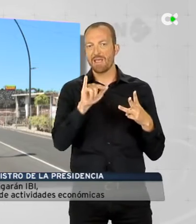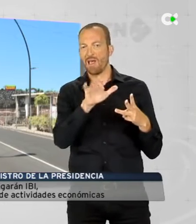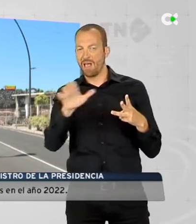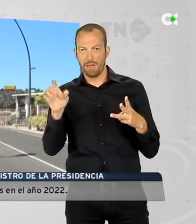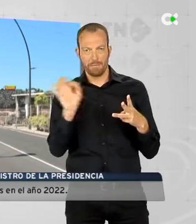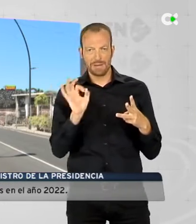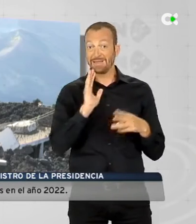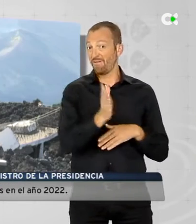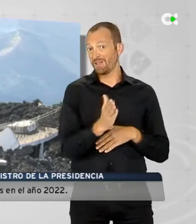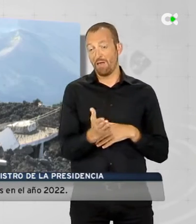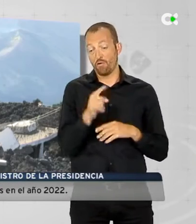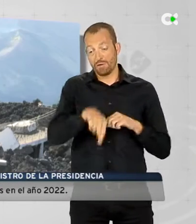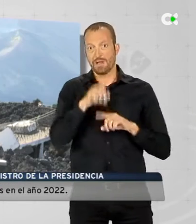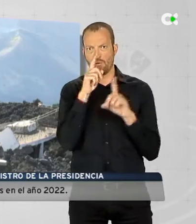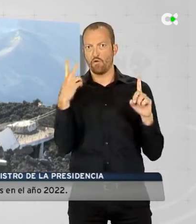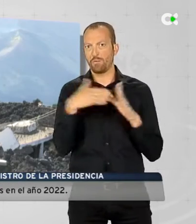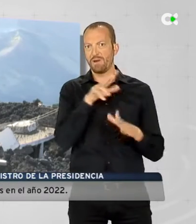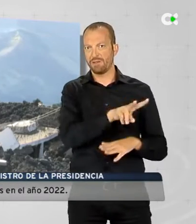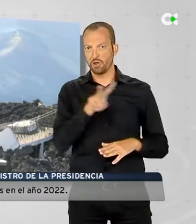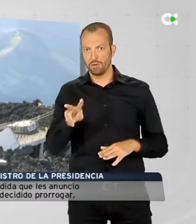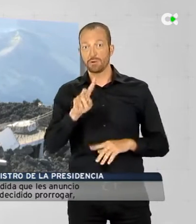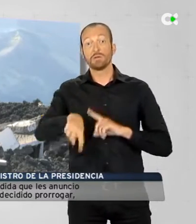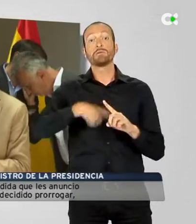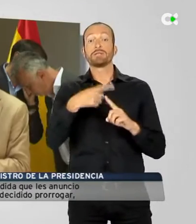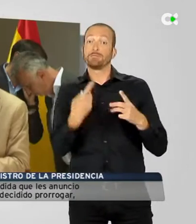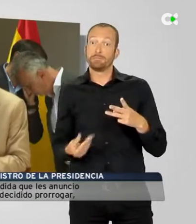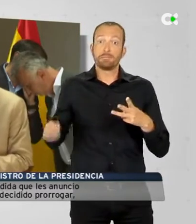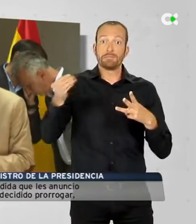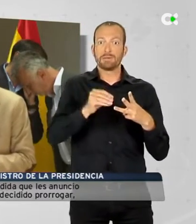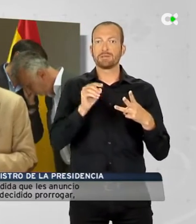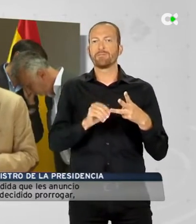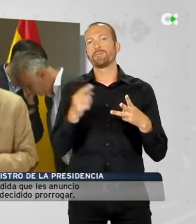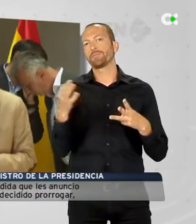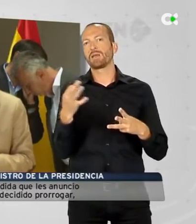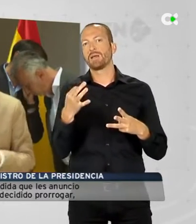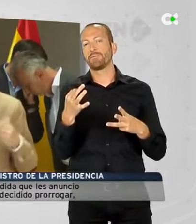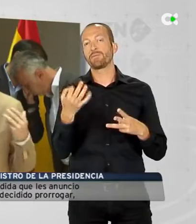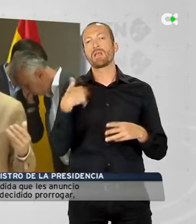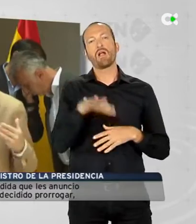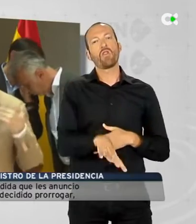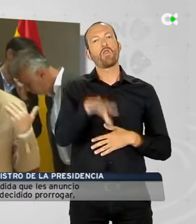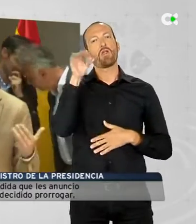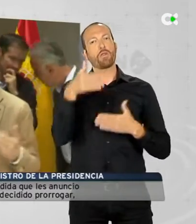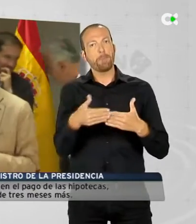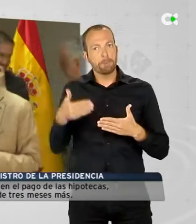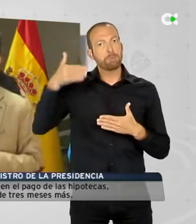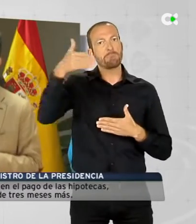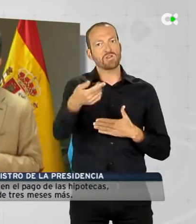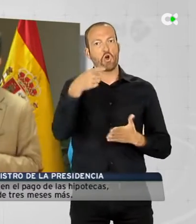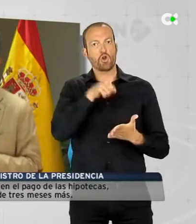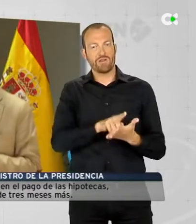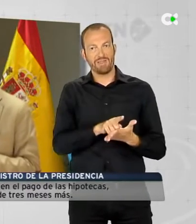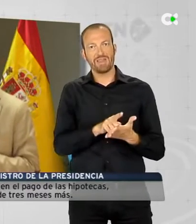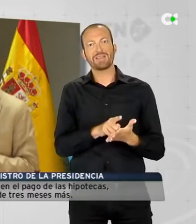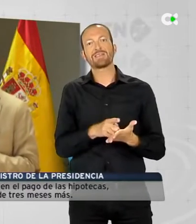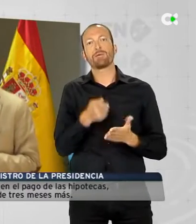los afectados en el año 2022. Y la tercera medida que les anuncio es que hemos decidido prorrogar de nuevo la